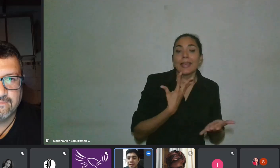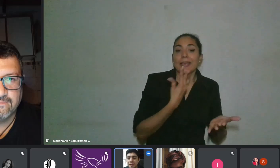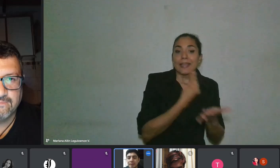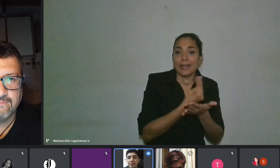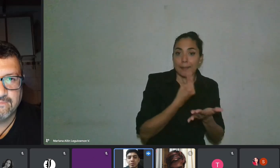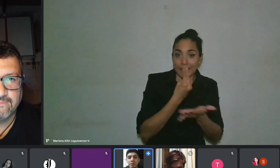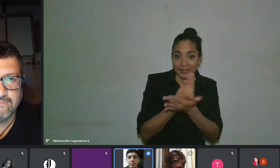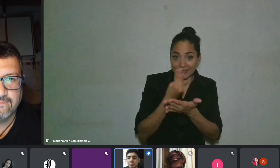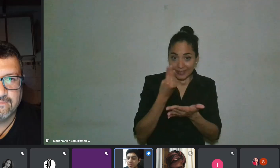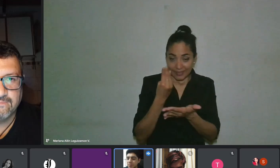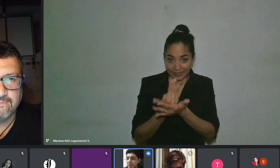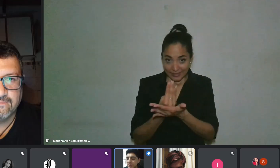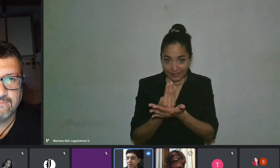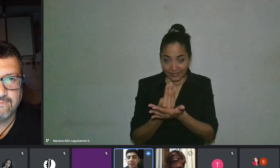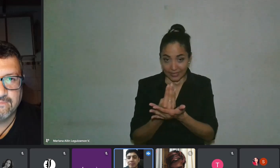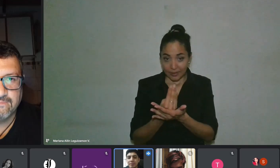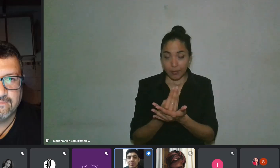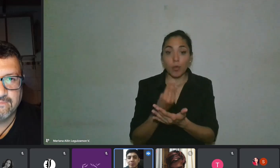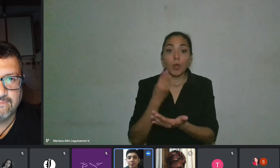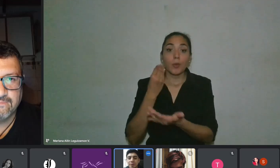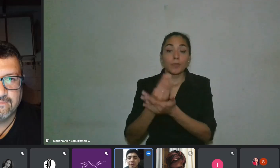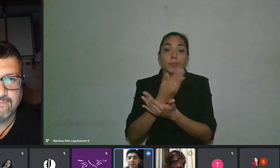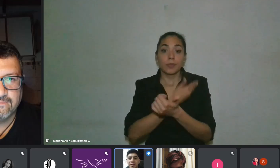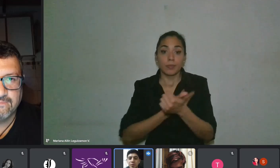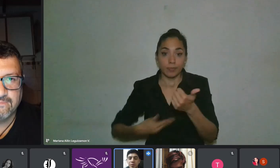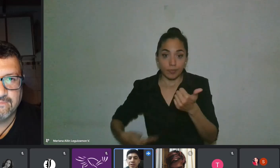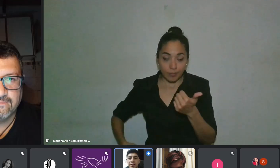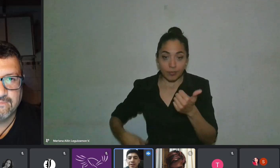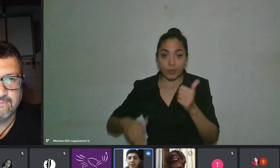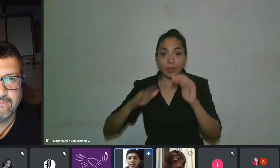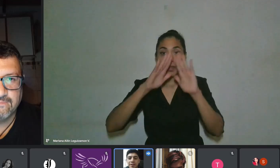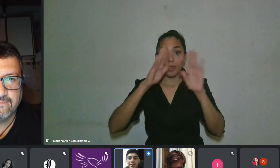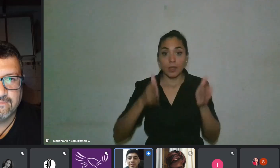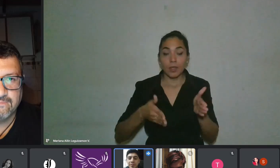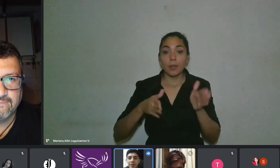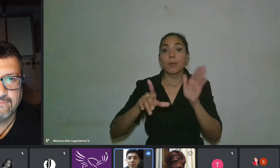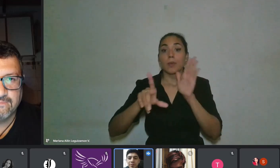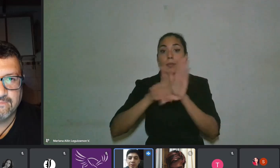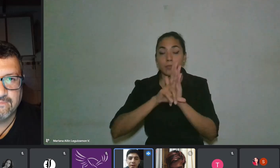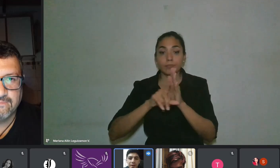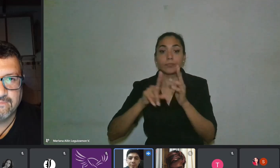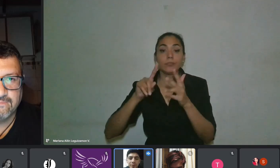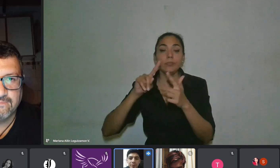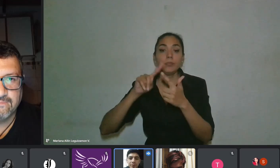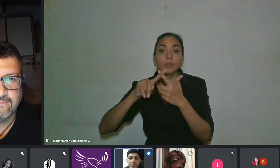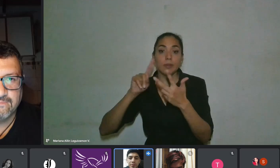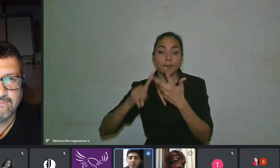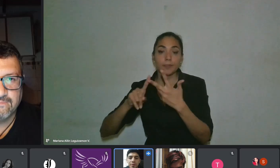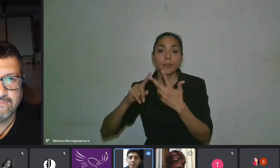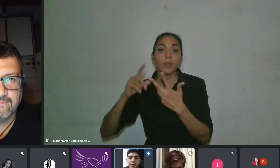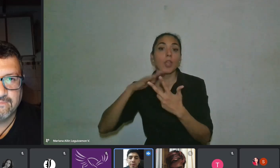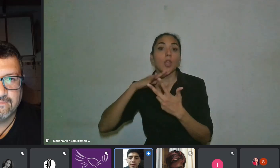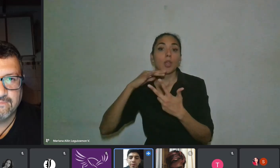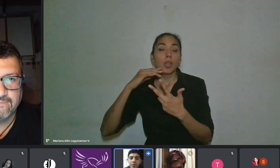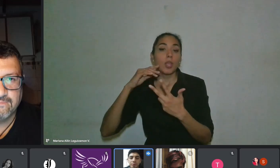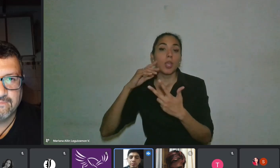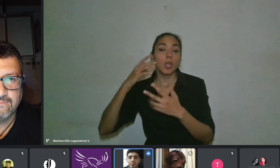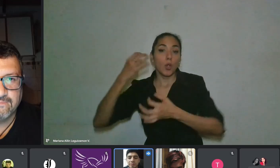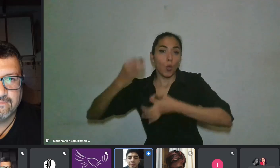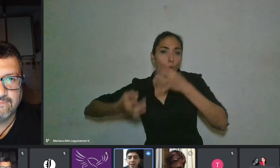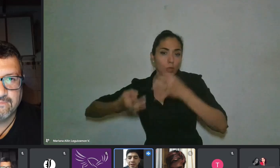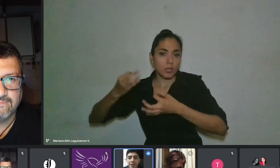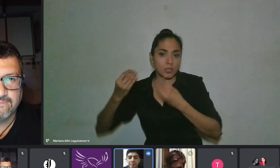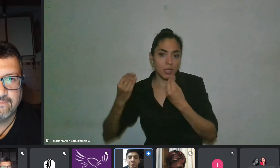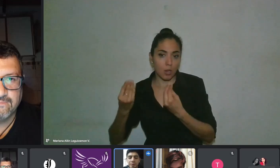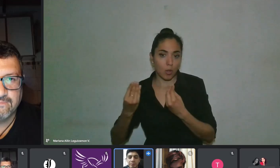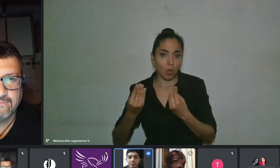en el Ejecutivo, uno en el Legislativo. ¿Y en el judicial también hay uno de cada pueblo? ¿O cómo